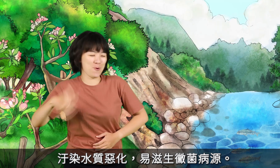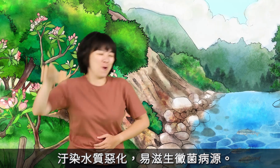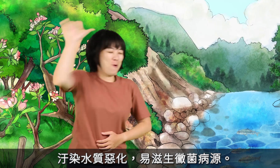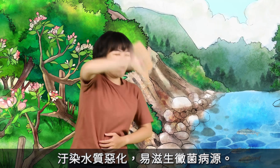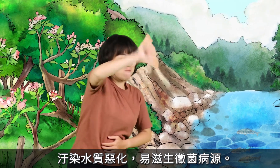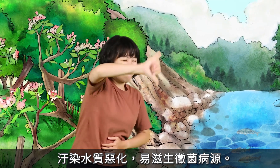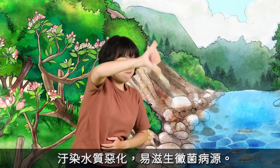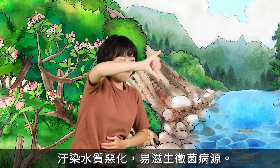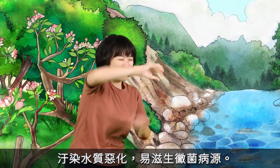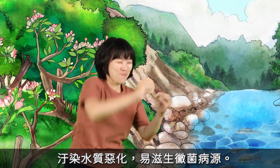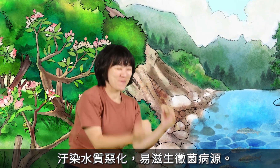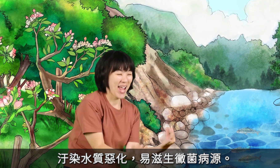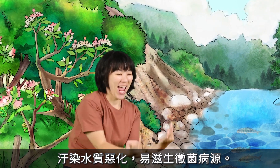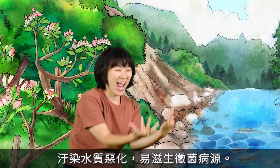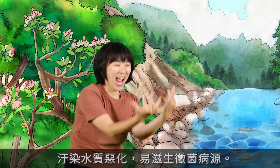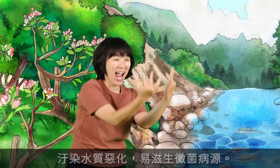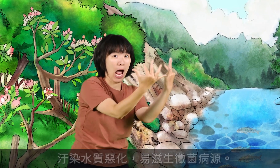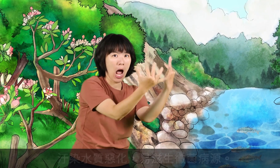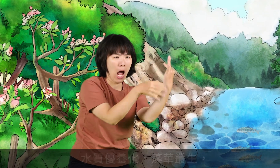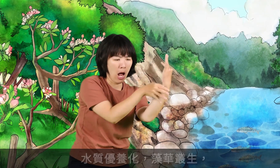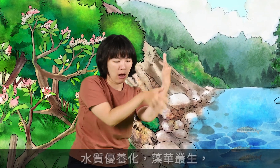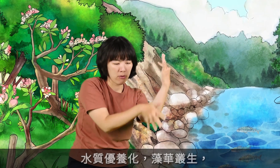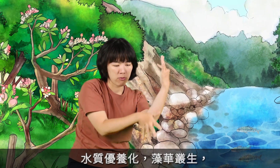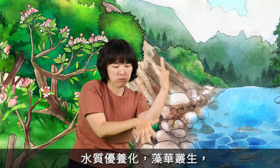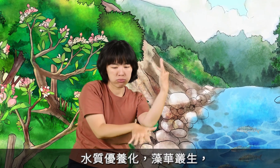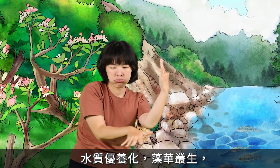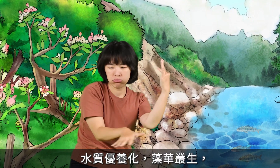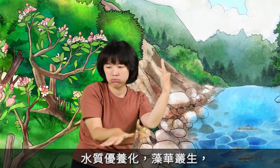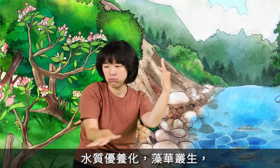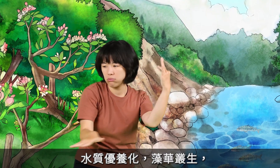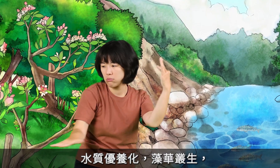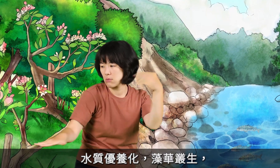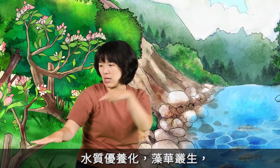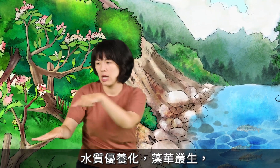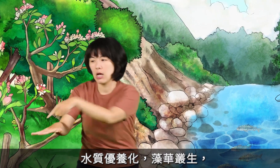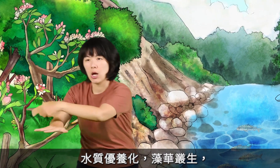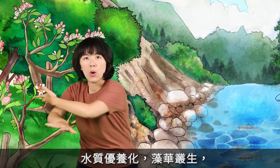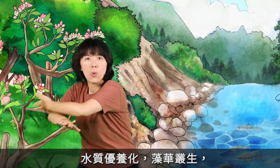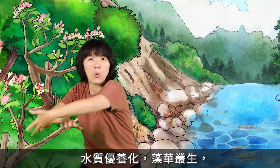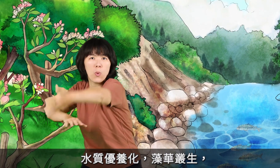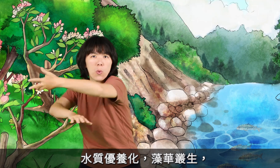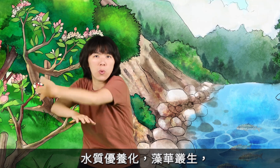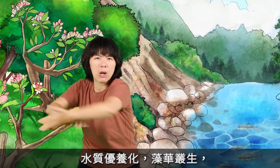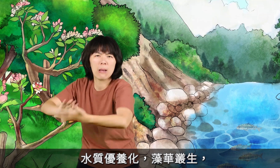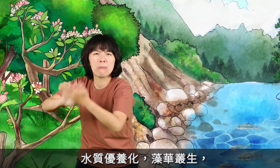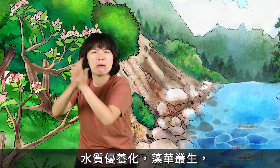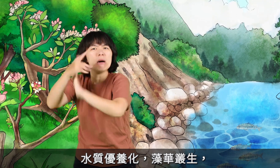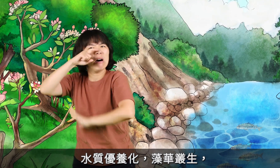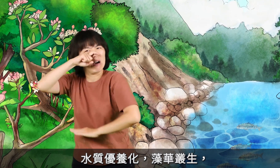滋生霉菌病源。水质优氧化，藻华丛